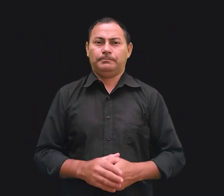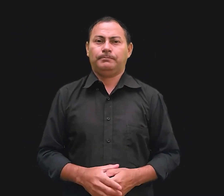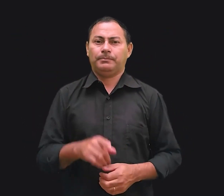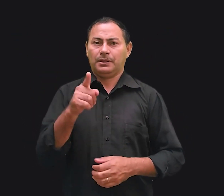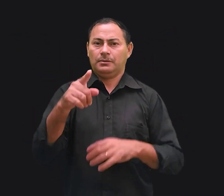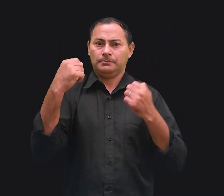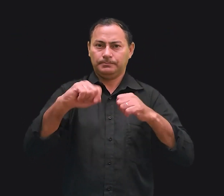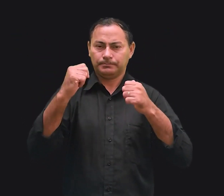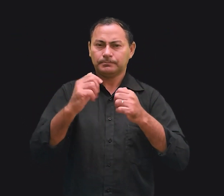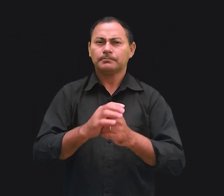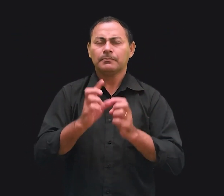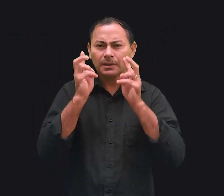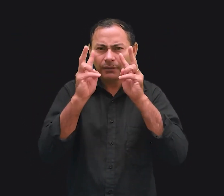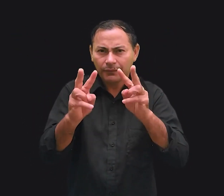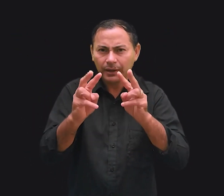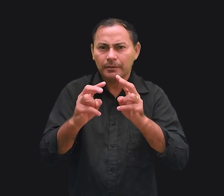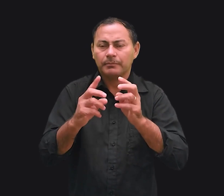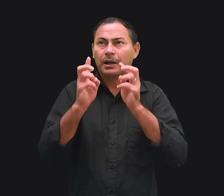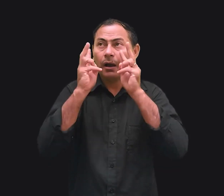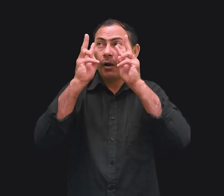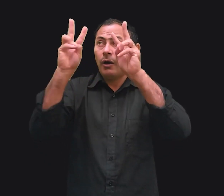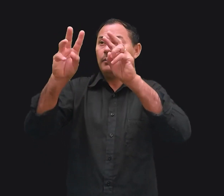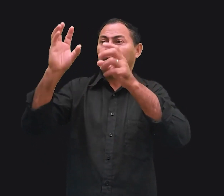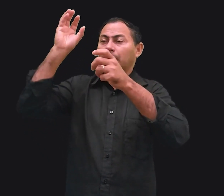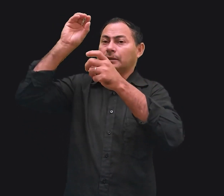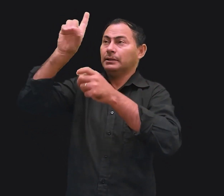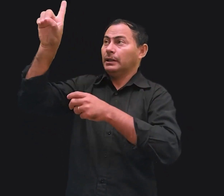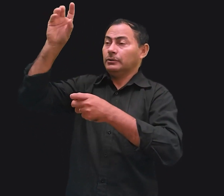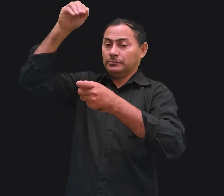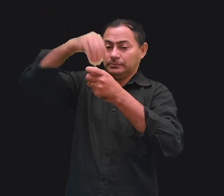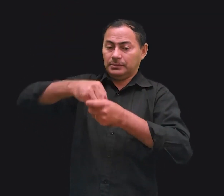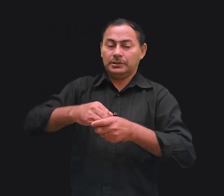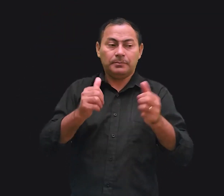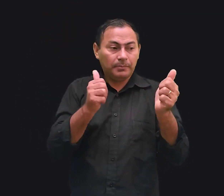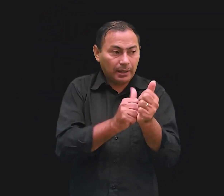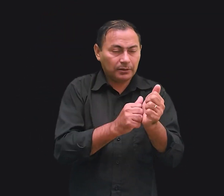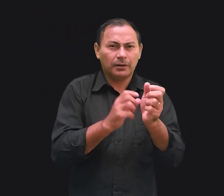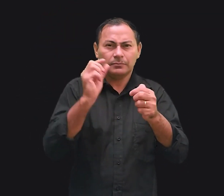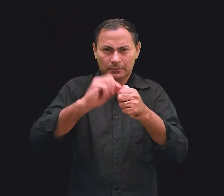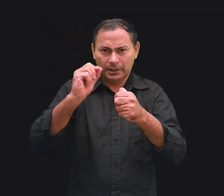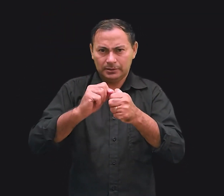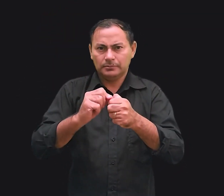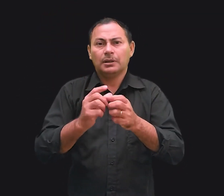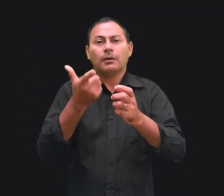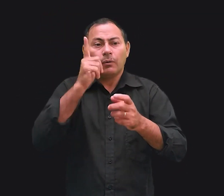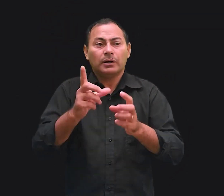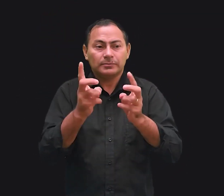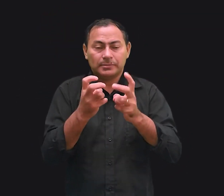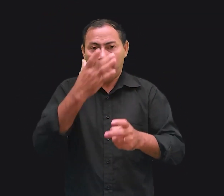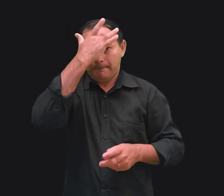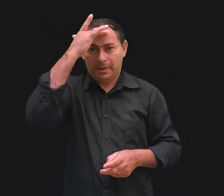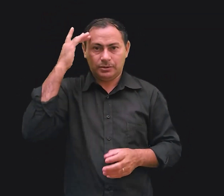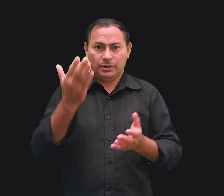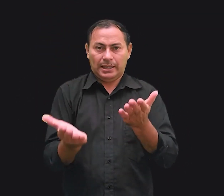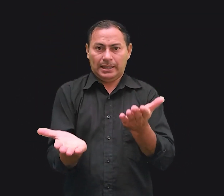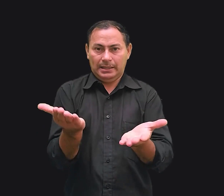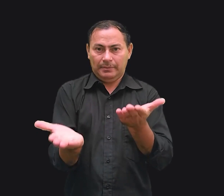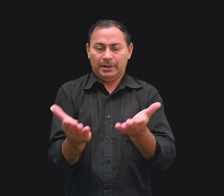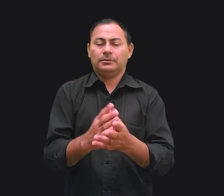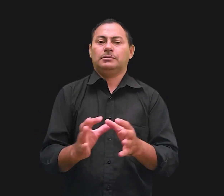completo. Você precisa olhar para cima, para dentro e ao redor. Se você faz isso, consegue ser uma pessoa